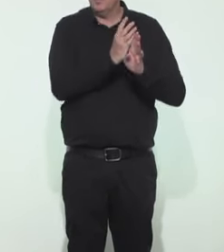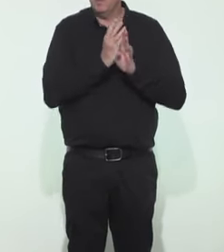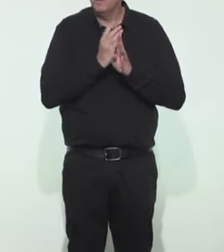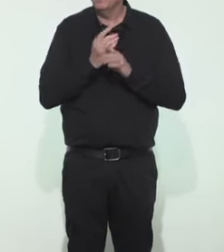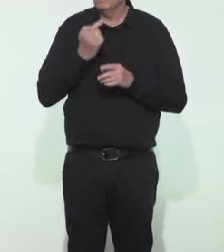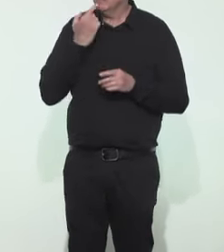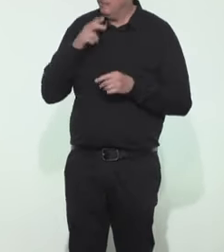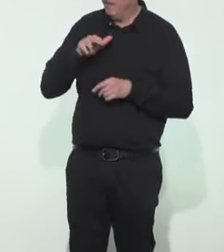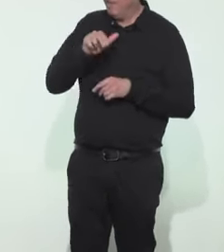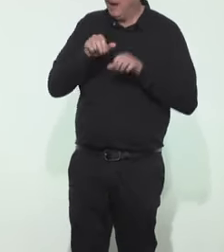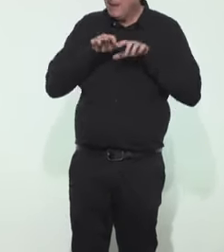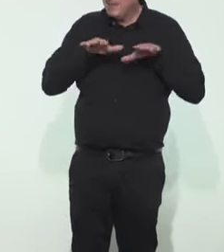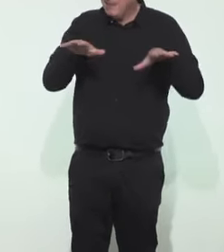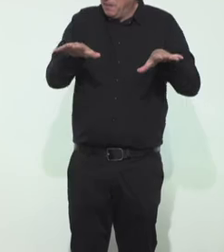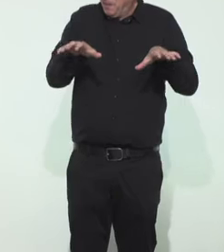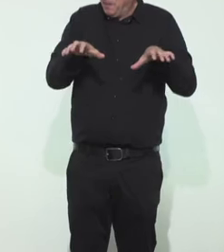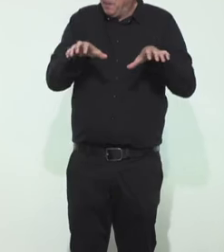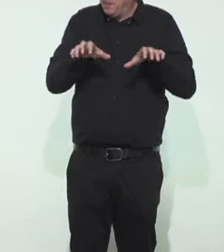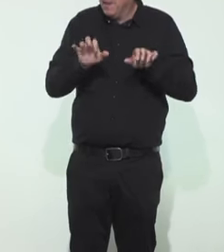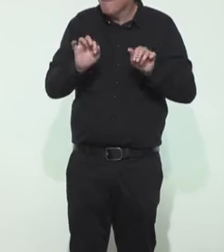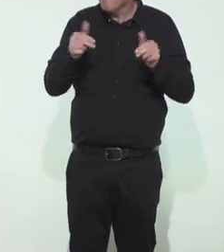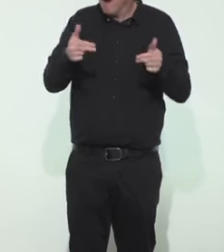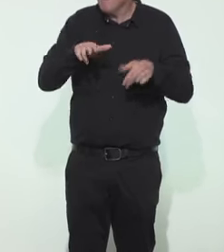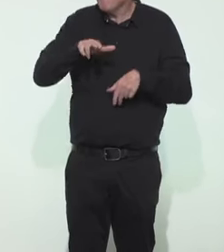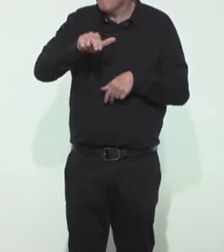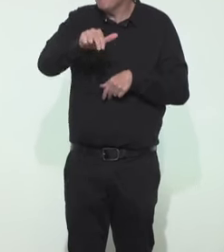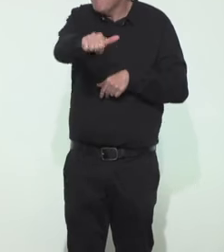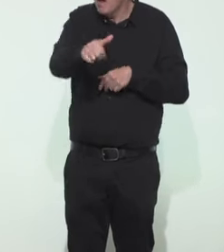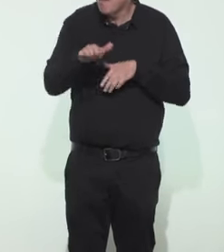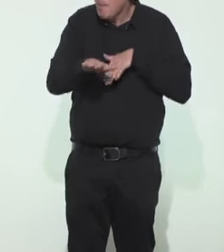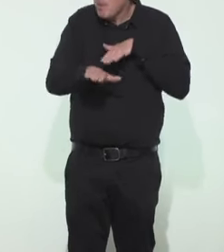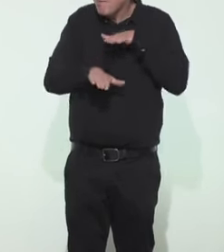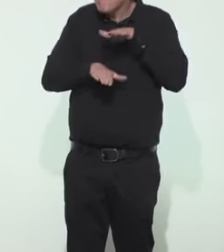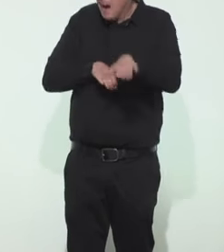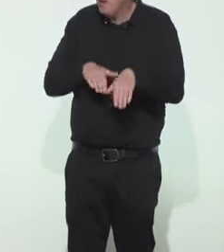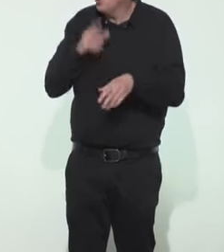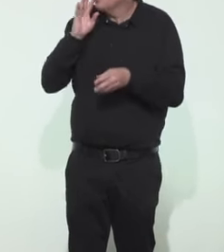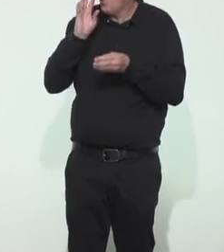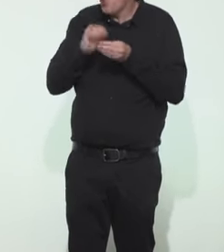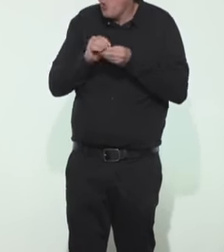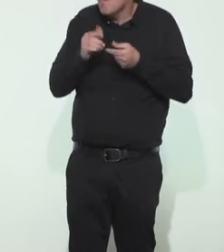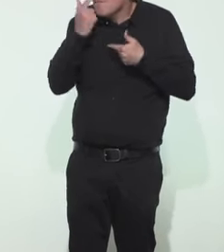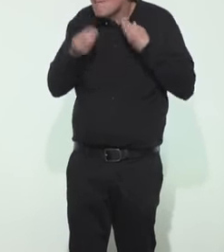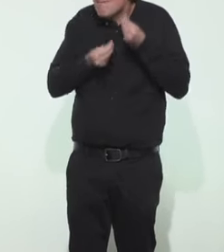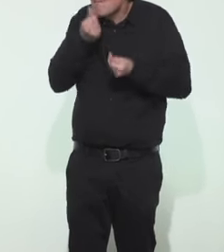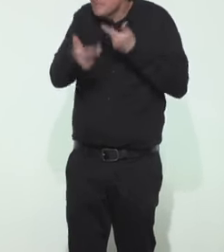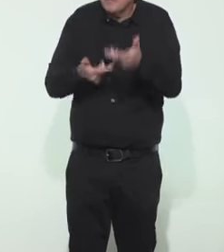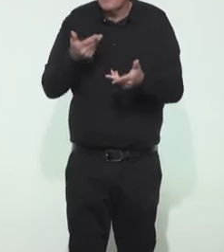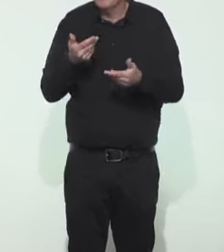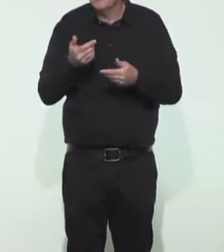pas vers la fin de l'épidémie où est-il trop tôt pour le dire comment expliquez vous cette baisse du nombre de patients admis en réanimation